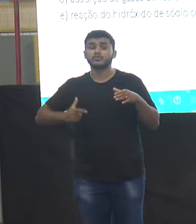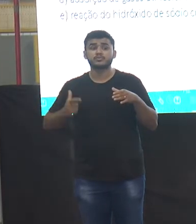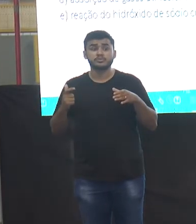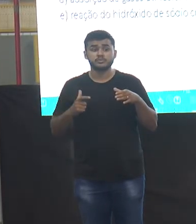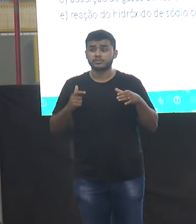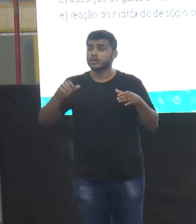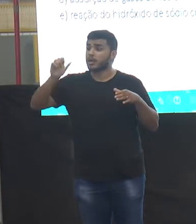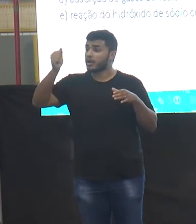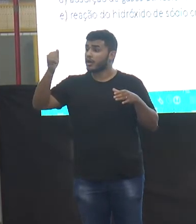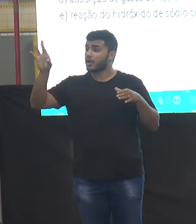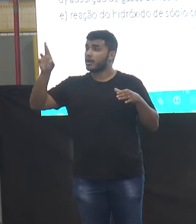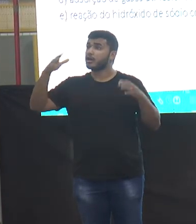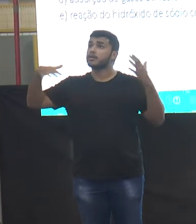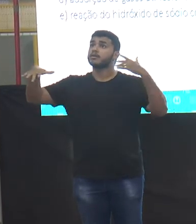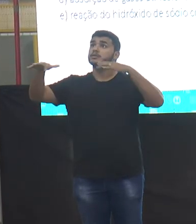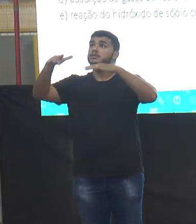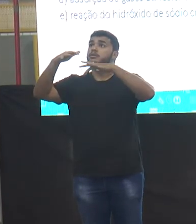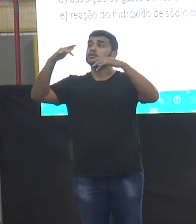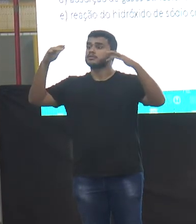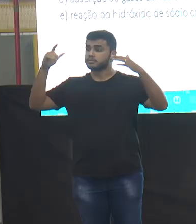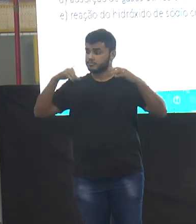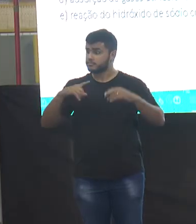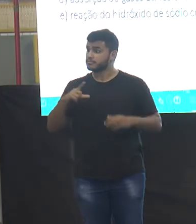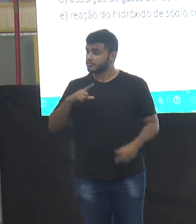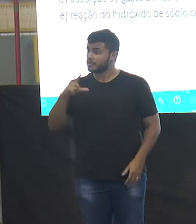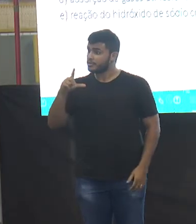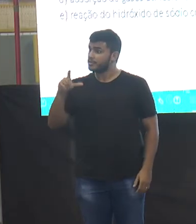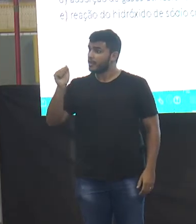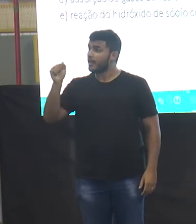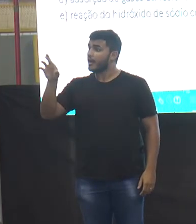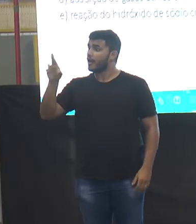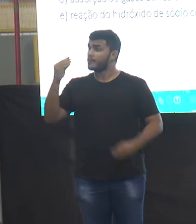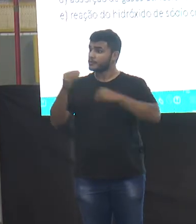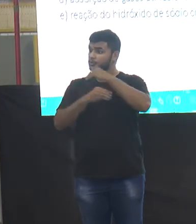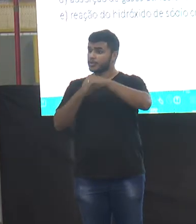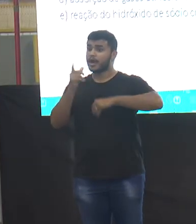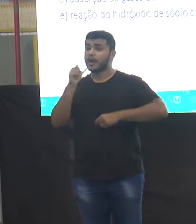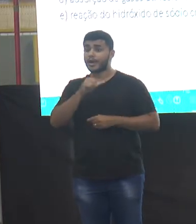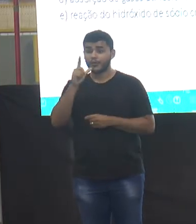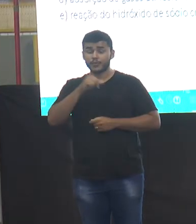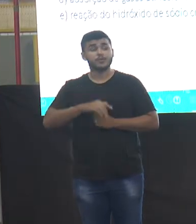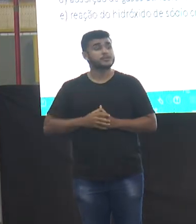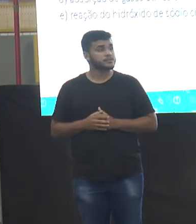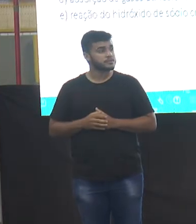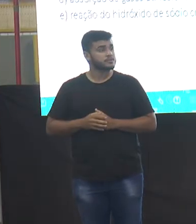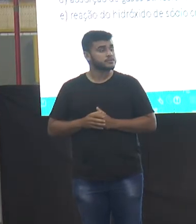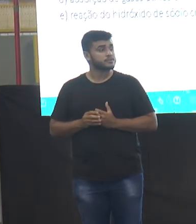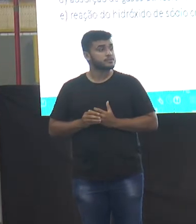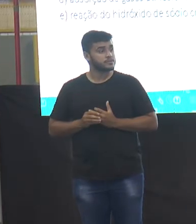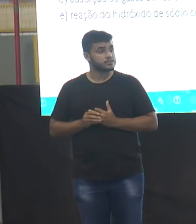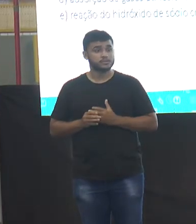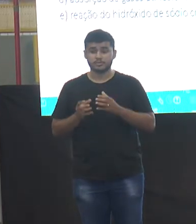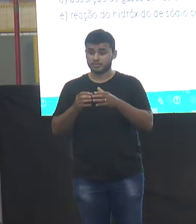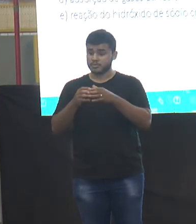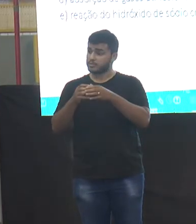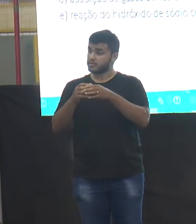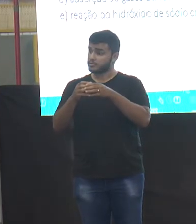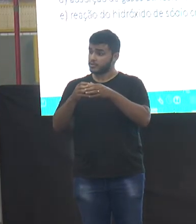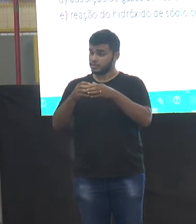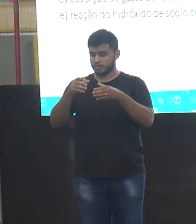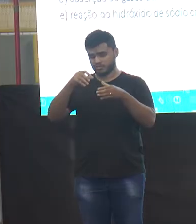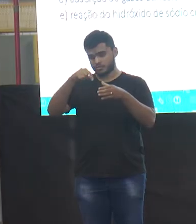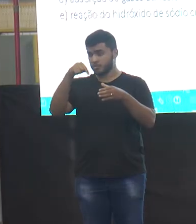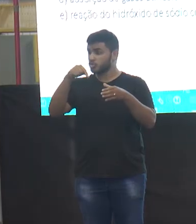ar. O ar tem água. Se o ar tem água, tem vapor d'água, a soda cáustica